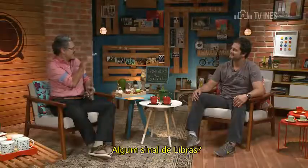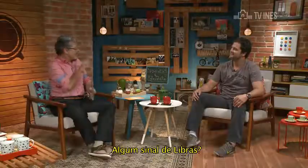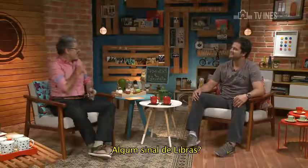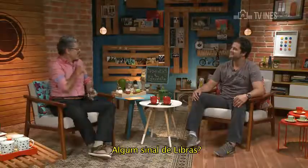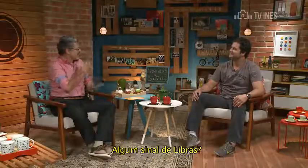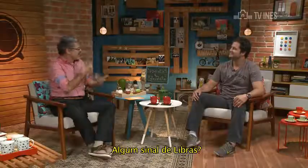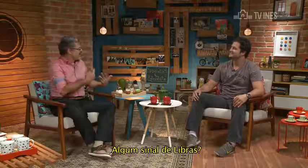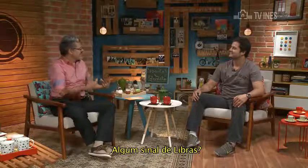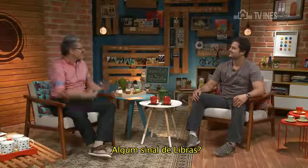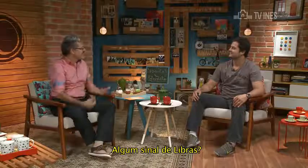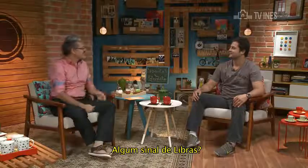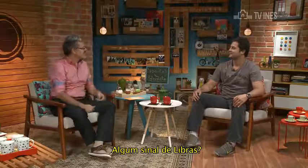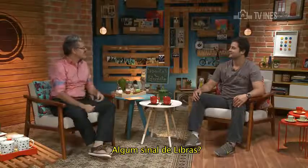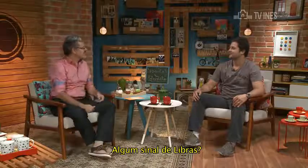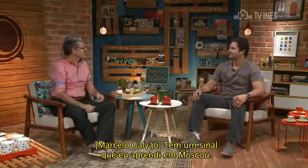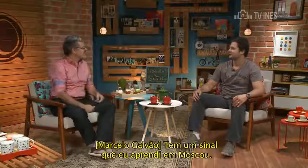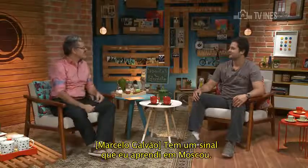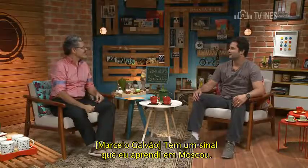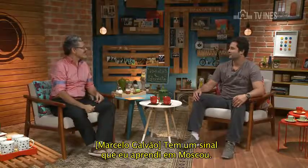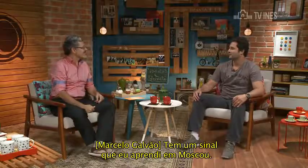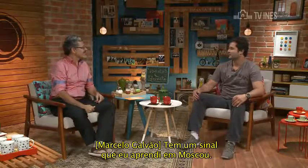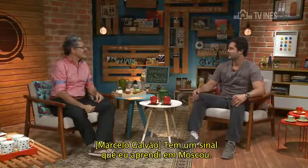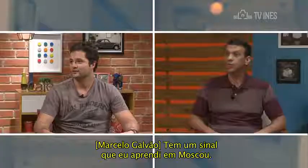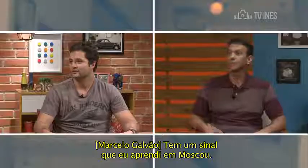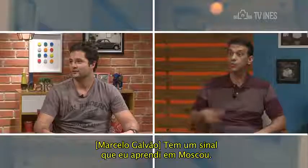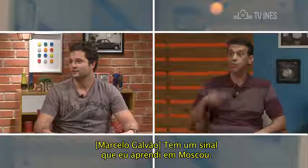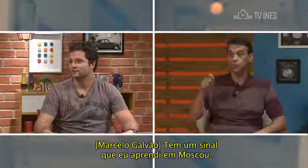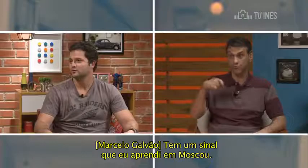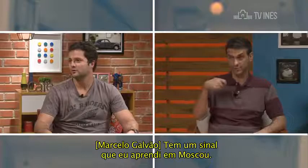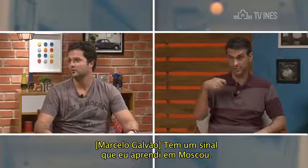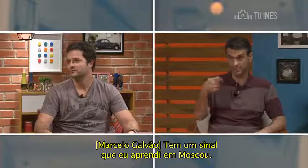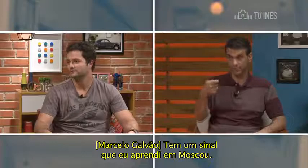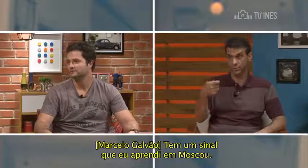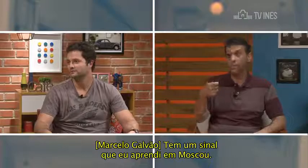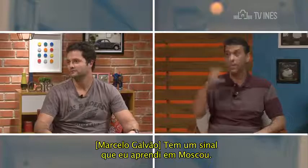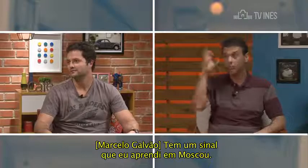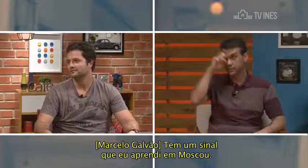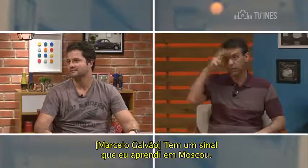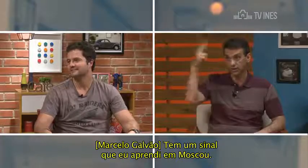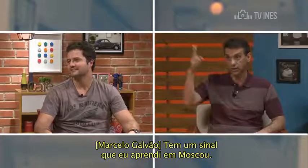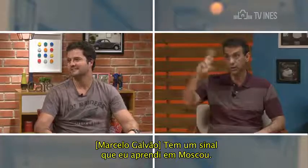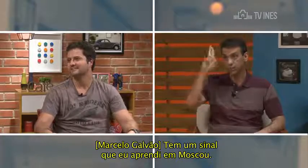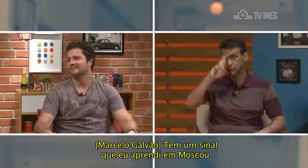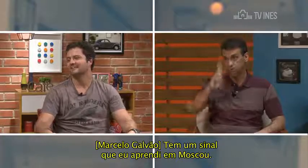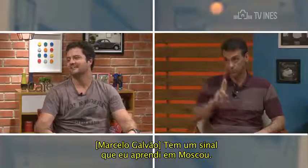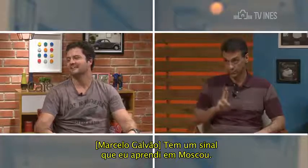Algum sinal de Libras? Eu tenho um sinal que eu aprendi em Moscou.